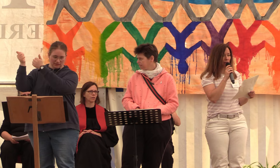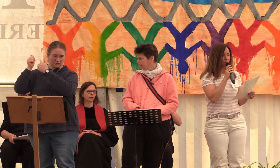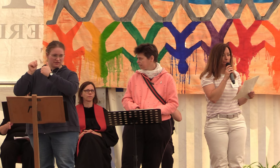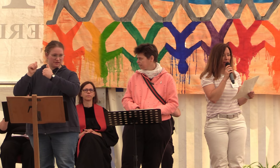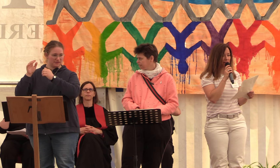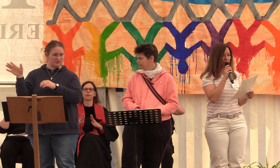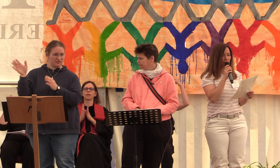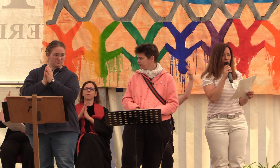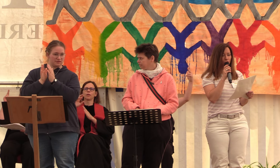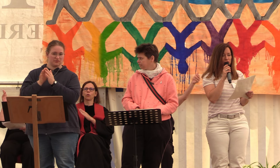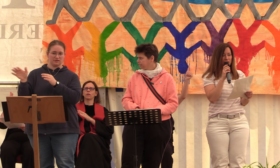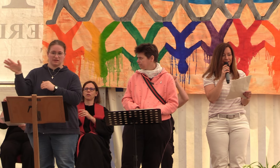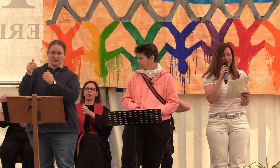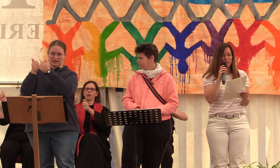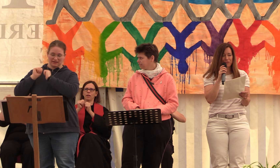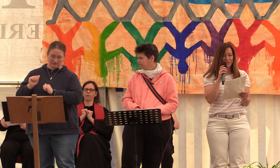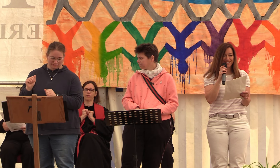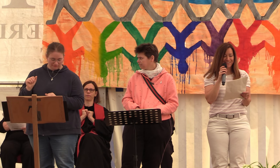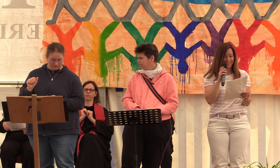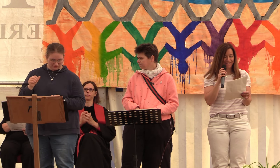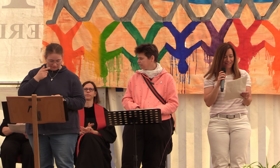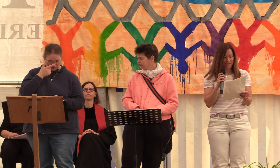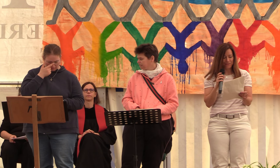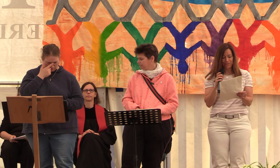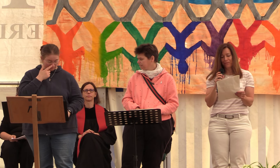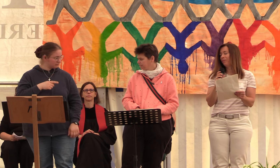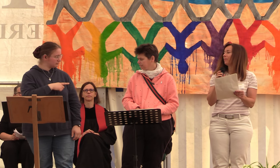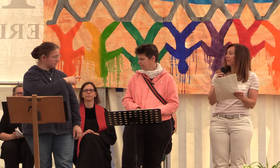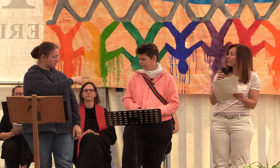Alle, bitte Gott, hilf.